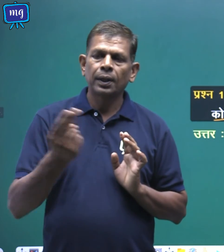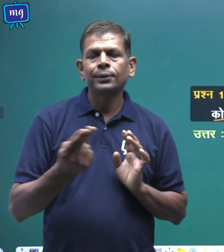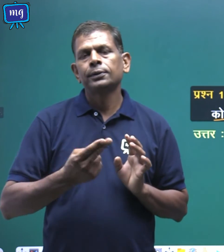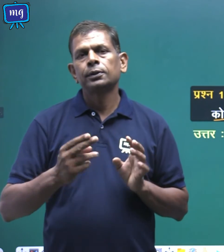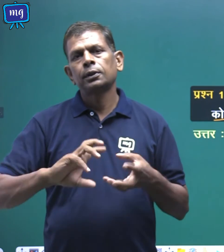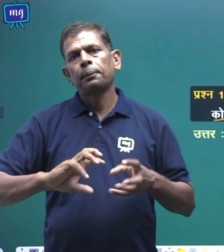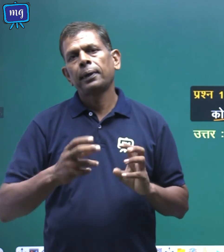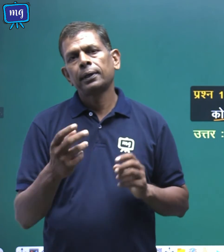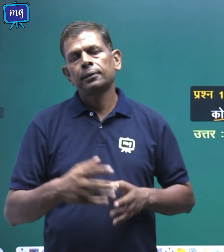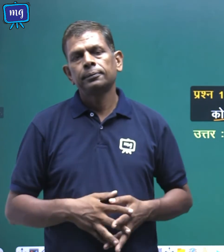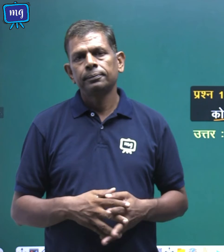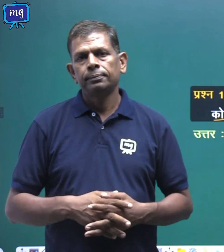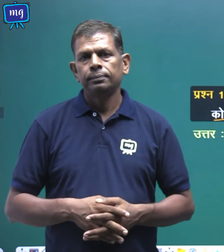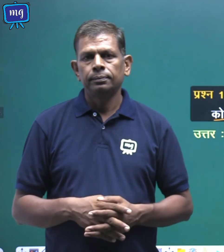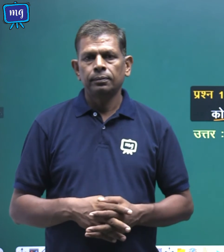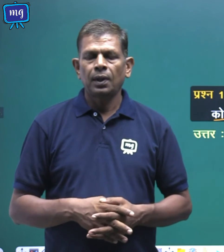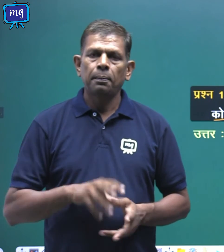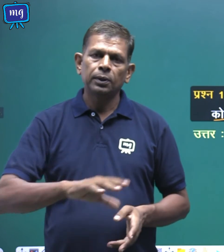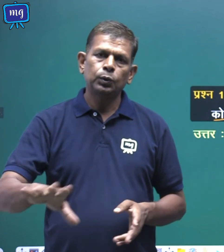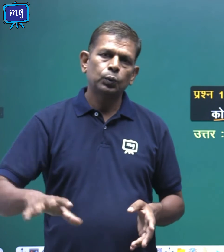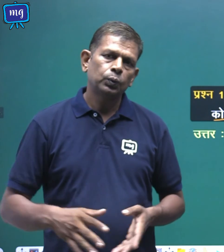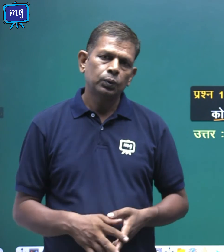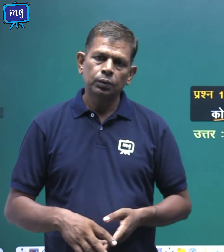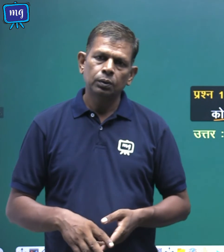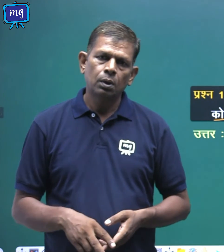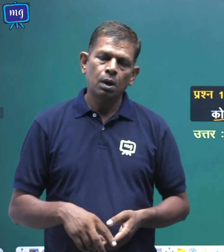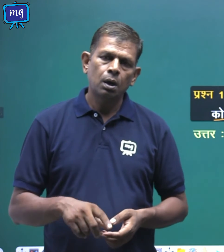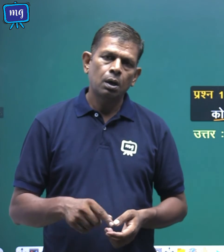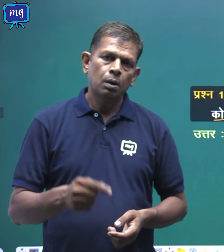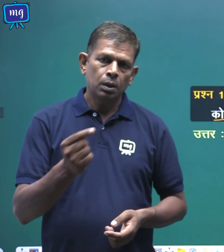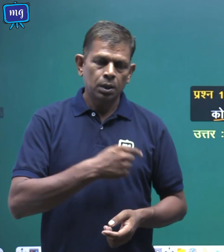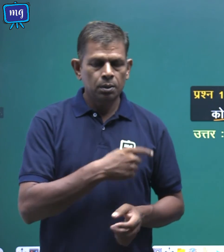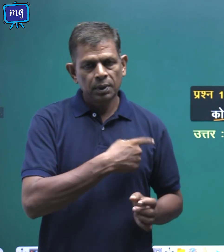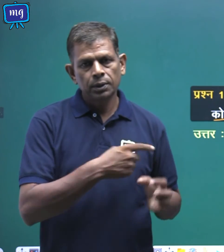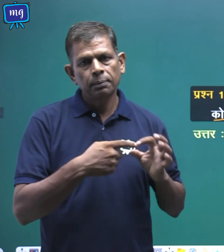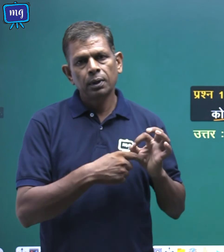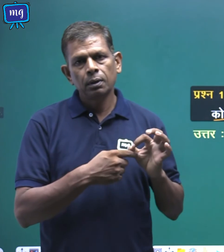चित्र बनाइए। बच्चों, आपको इस प्रश्न में